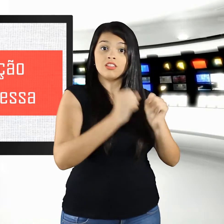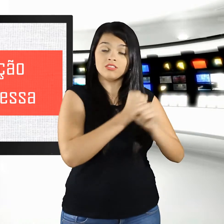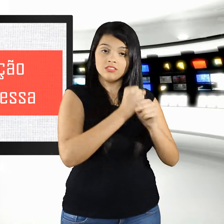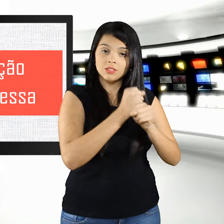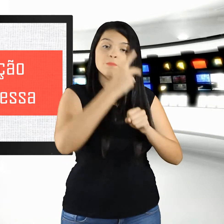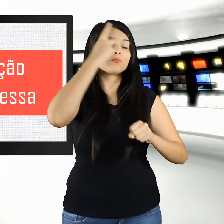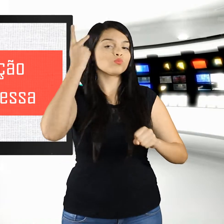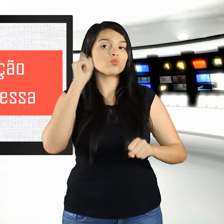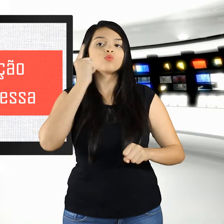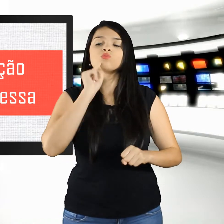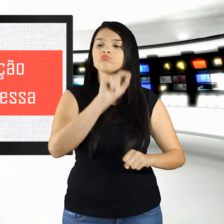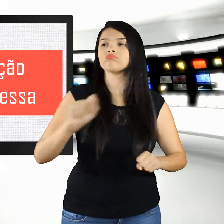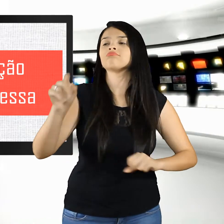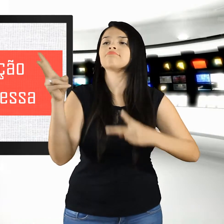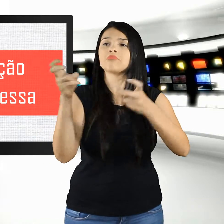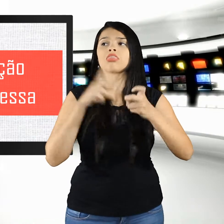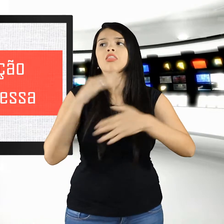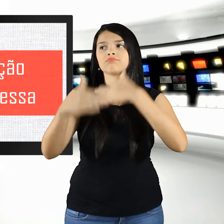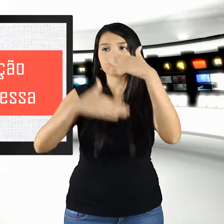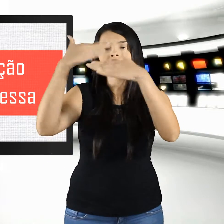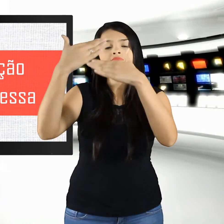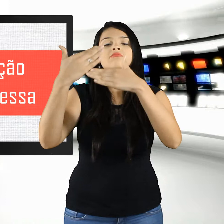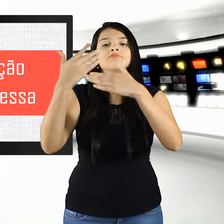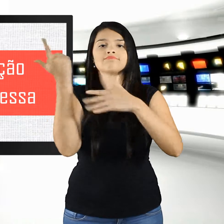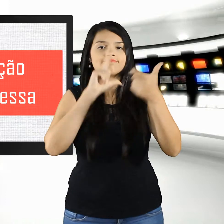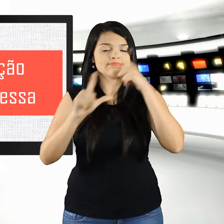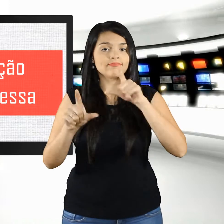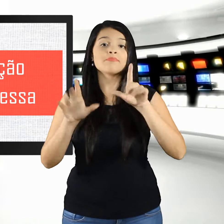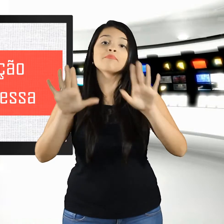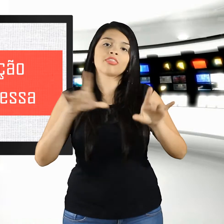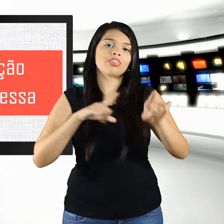surdez contabilizam avanços, conquistas e alguns retrocessos.